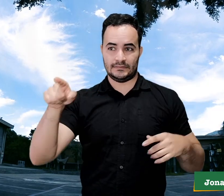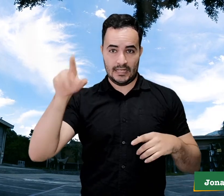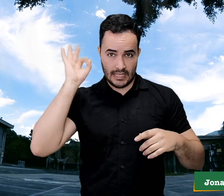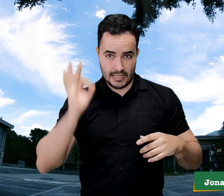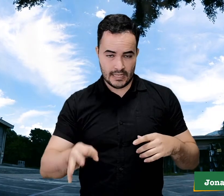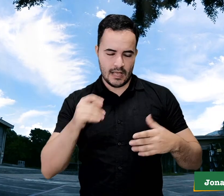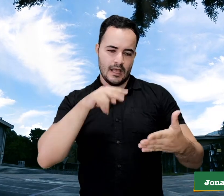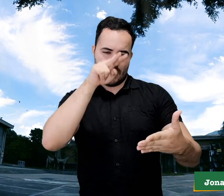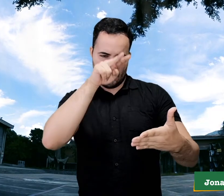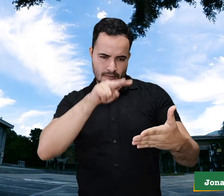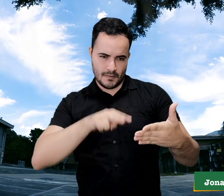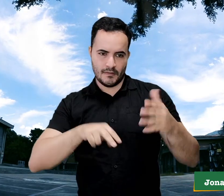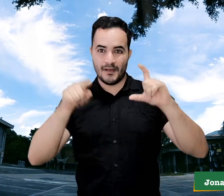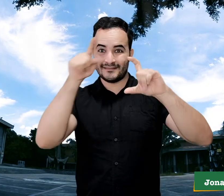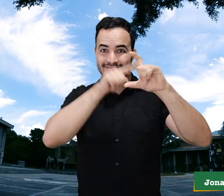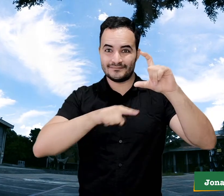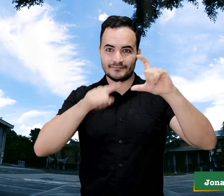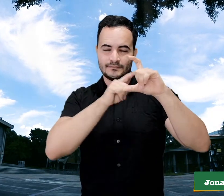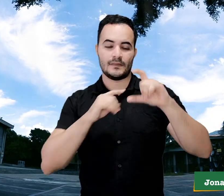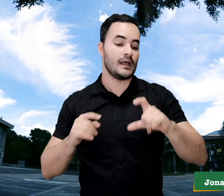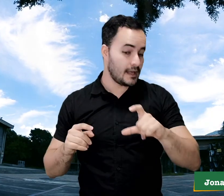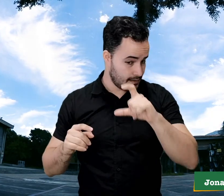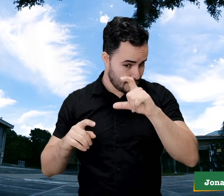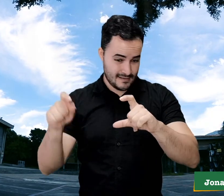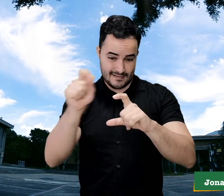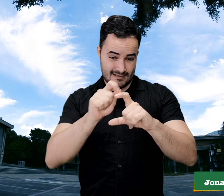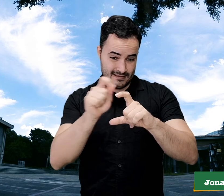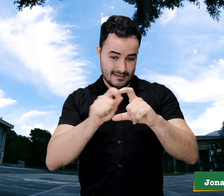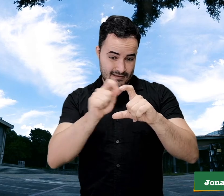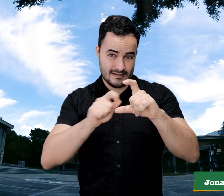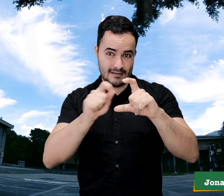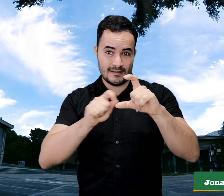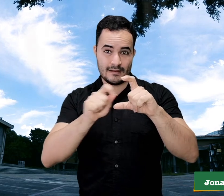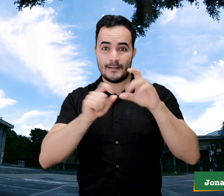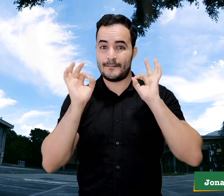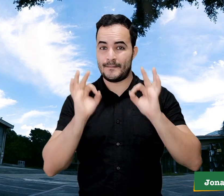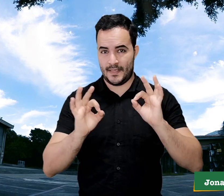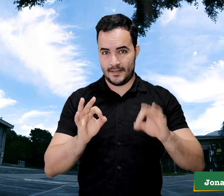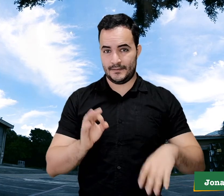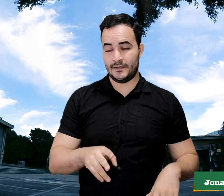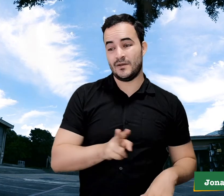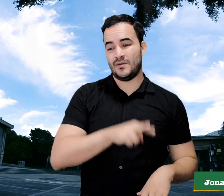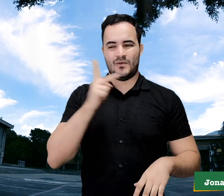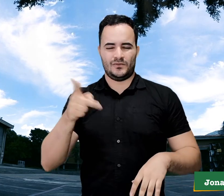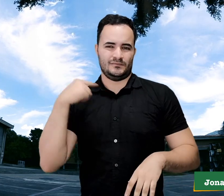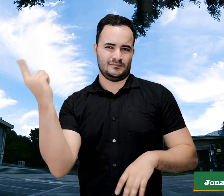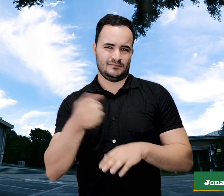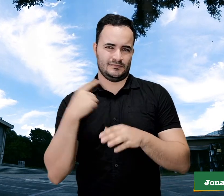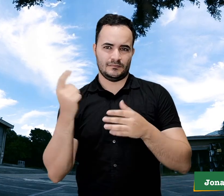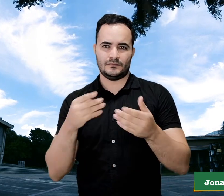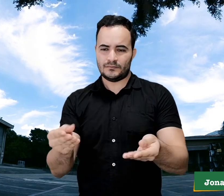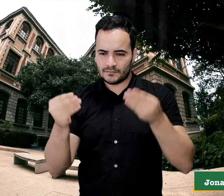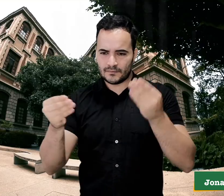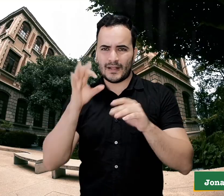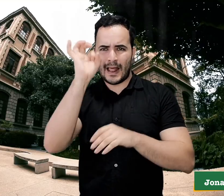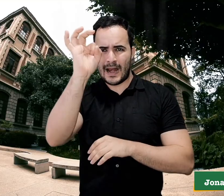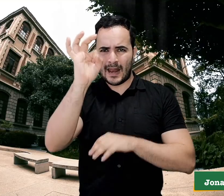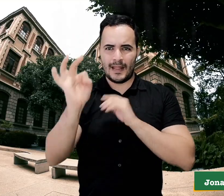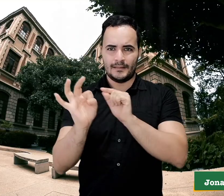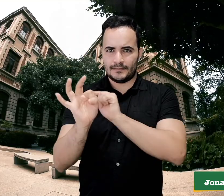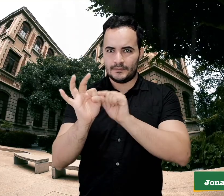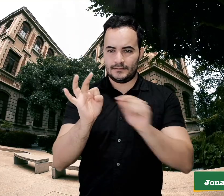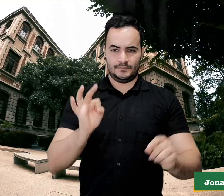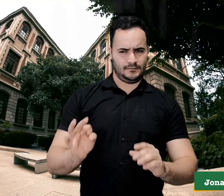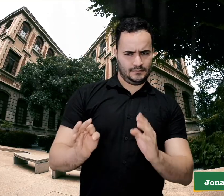los circulitos para poder rellenar las respuestas, porque el otro cuadernillo, como es tan pequeño, él no podía